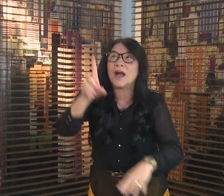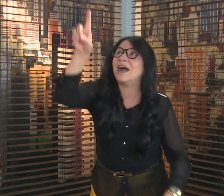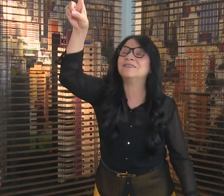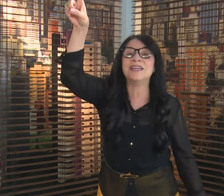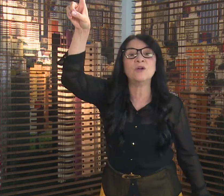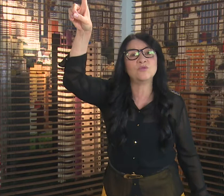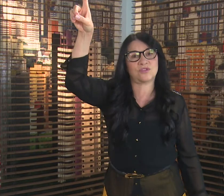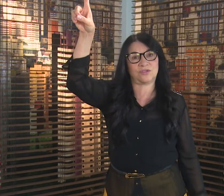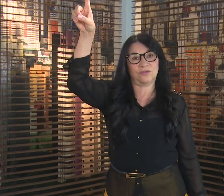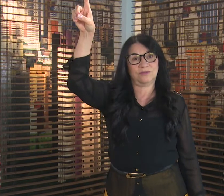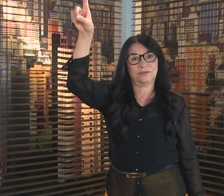a Deus.